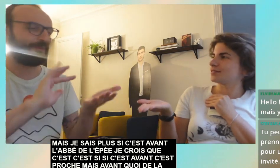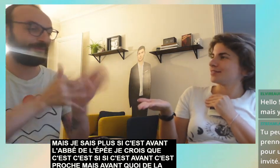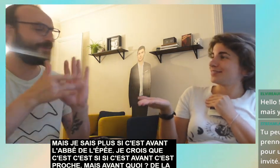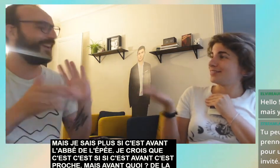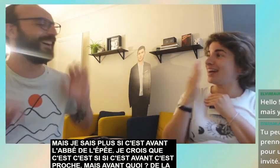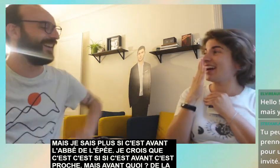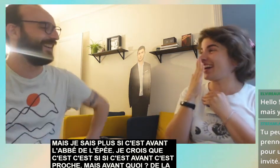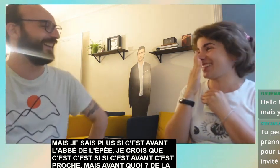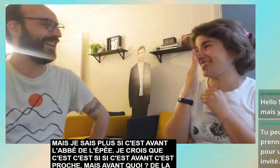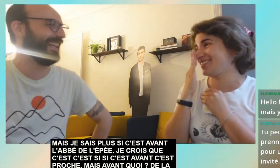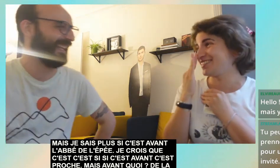tout.